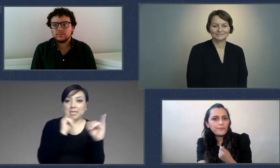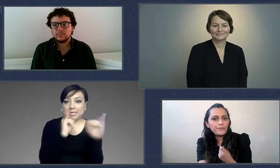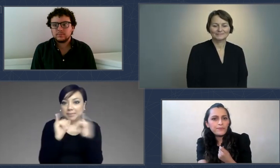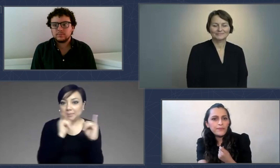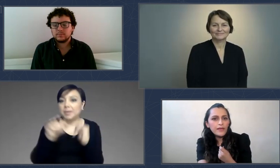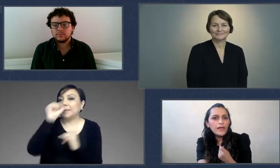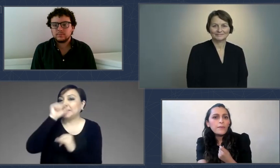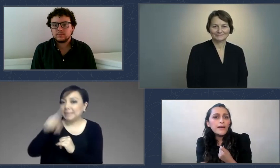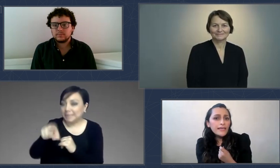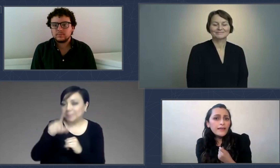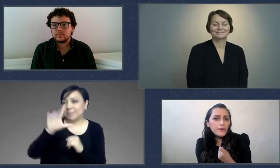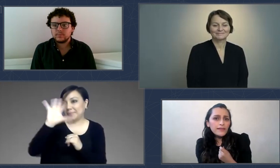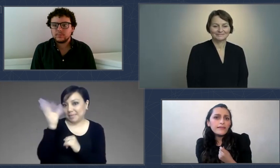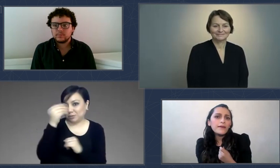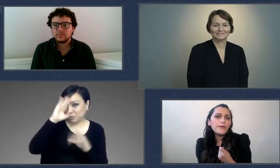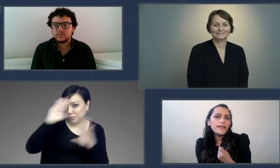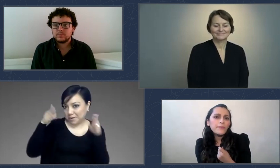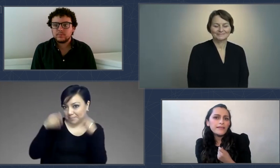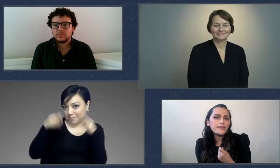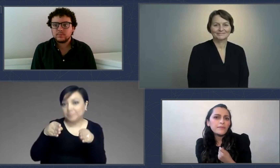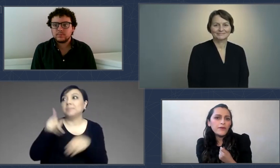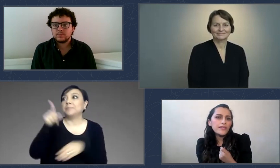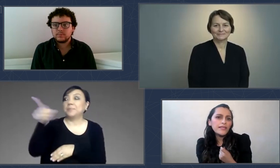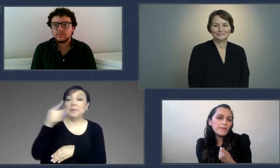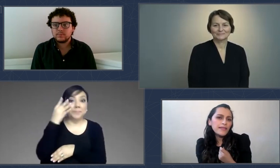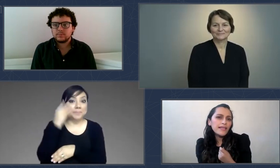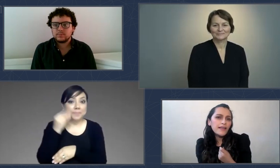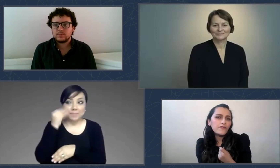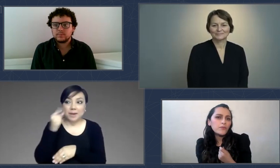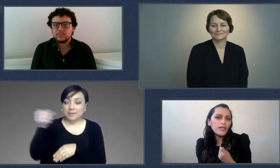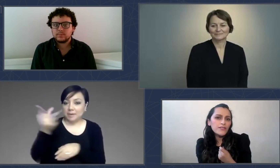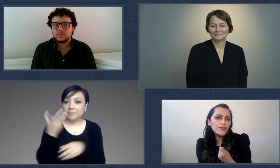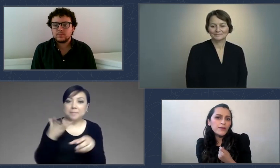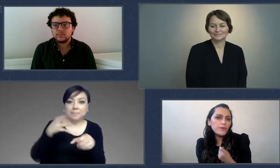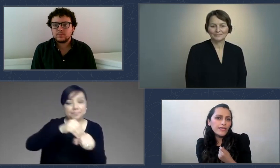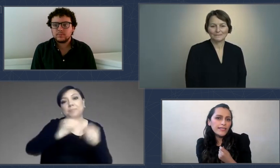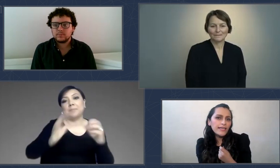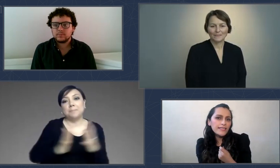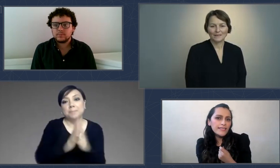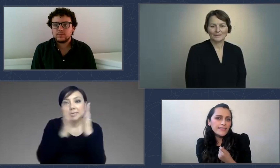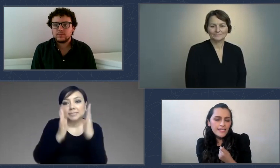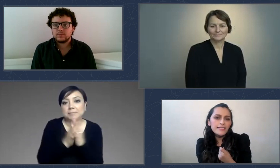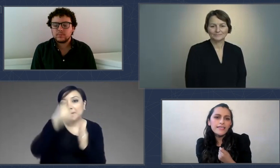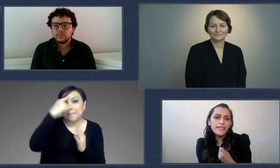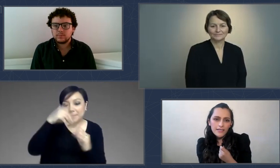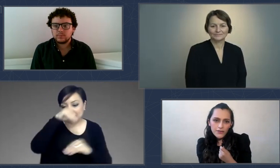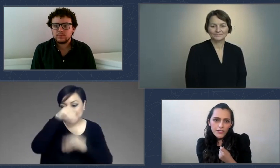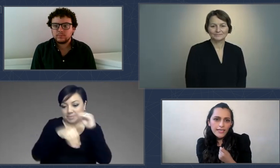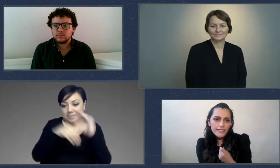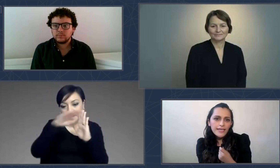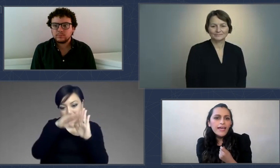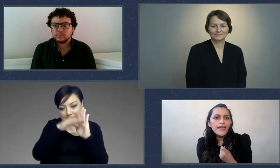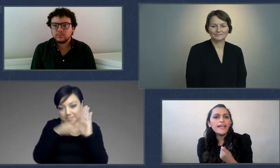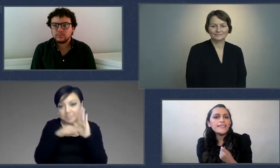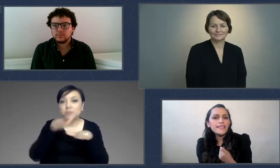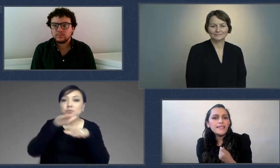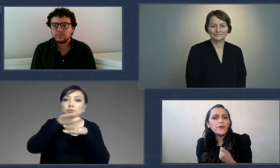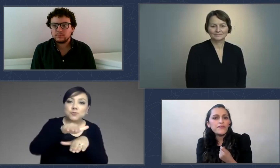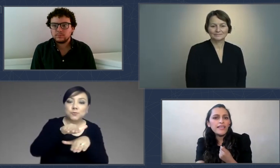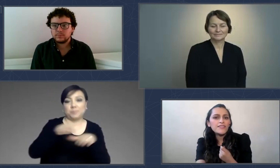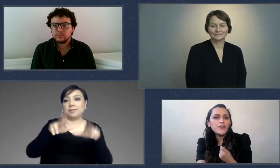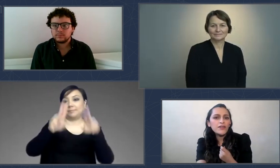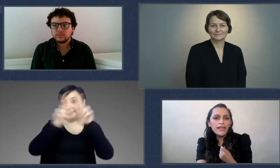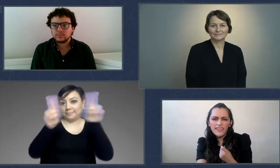tecnología. Maya de Witt también ha participado activamente en la formulación de políticas de señas internacionales gracias a